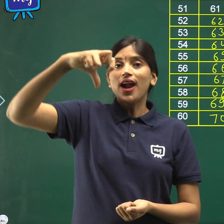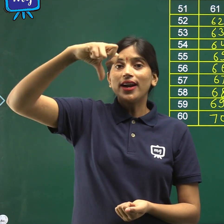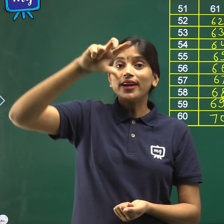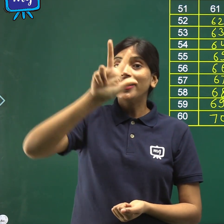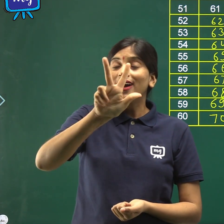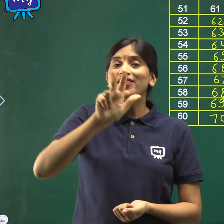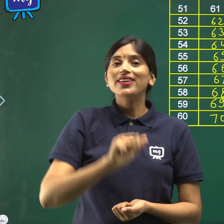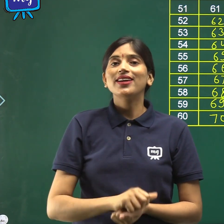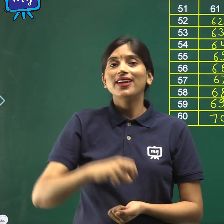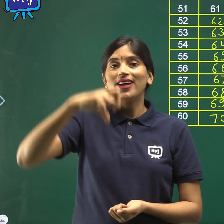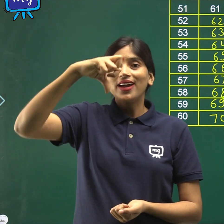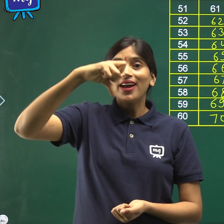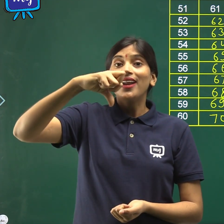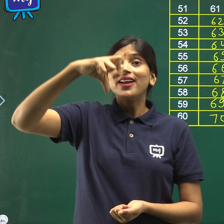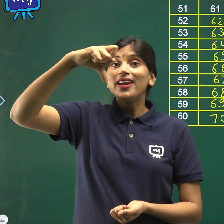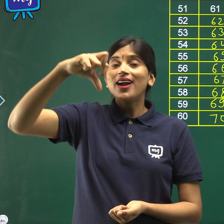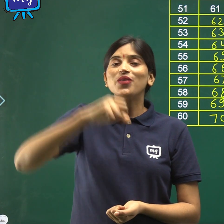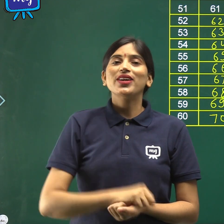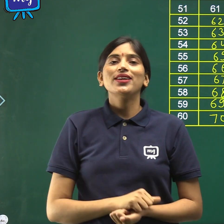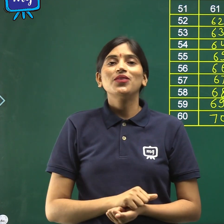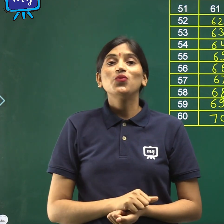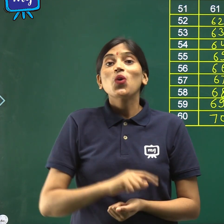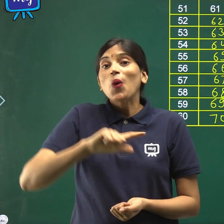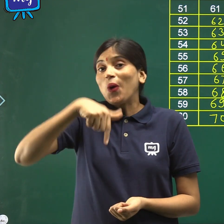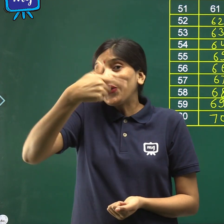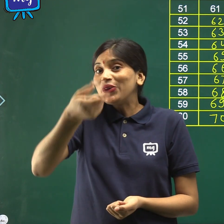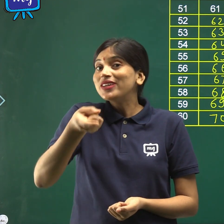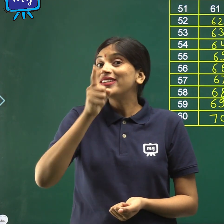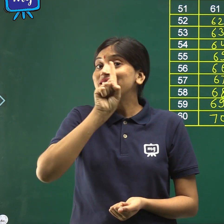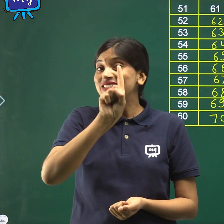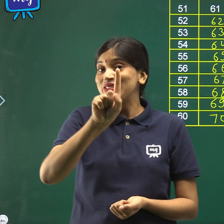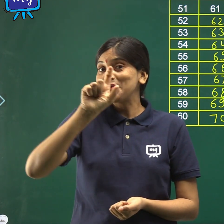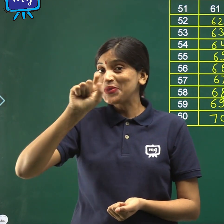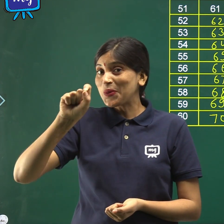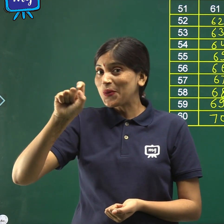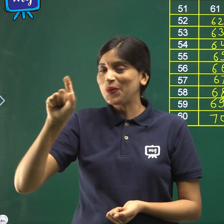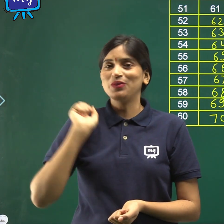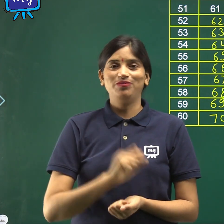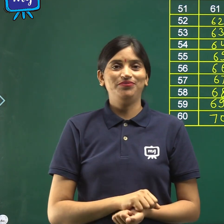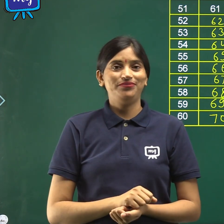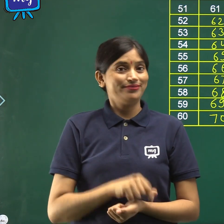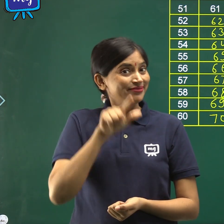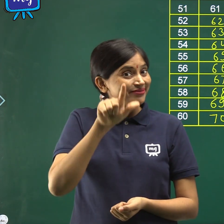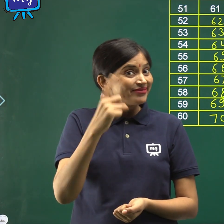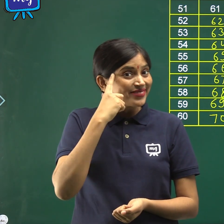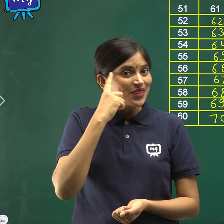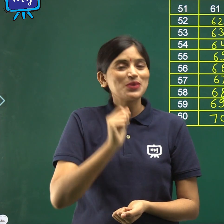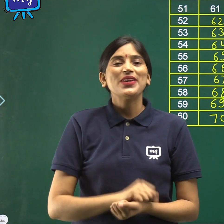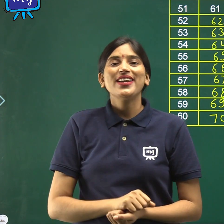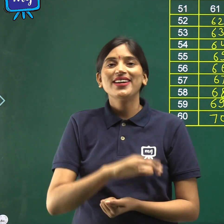98, 99 और 100। आया समझ में